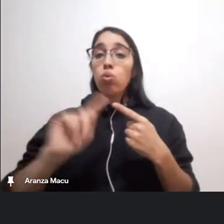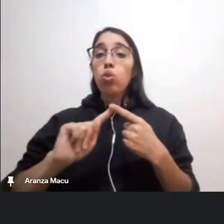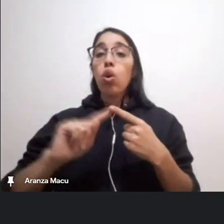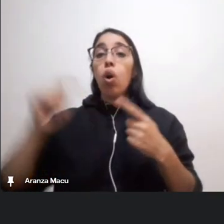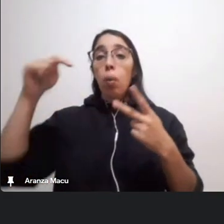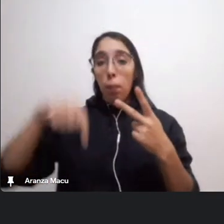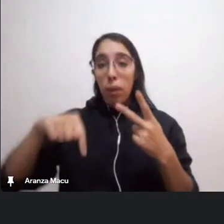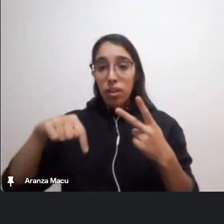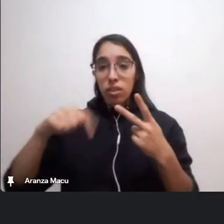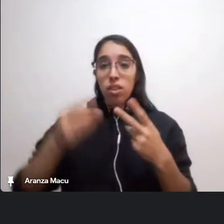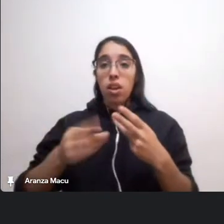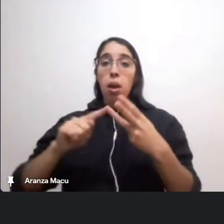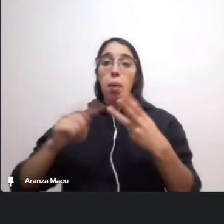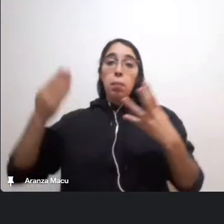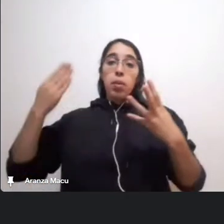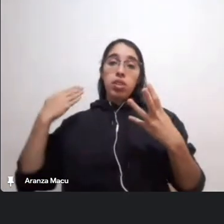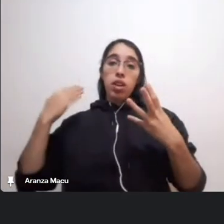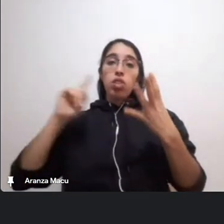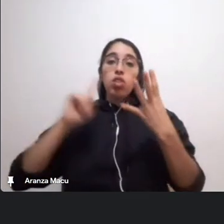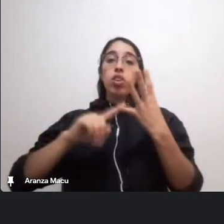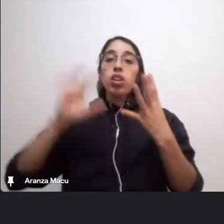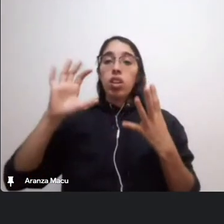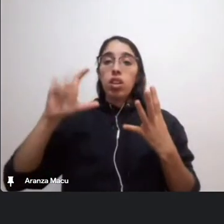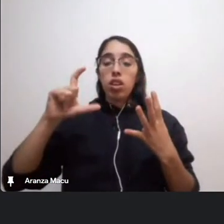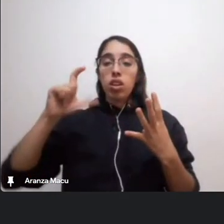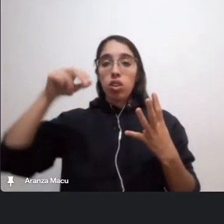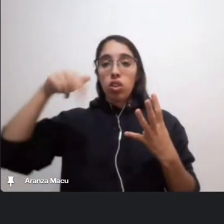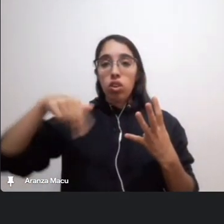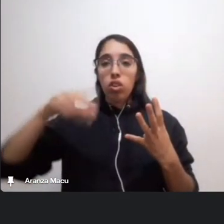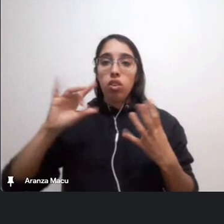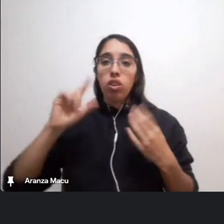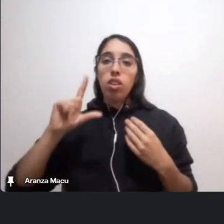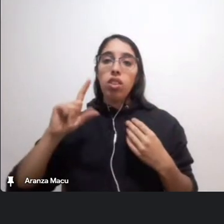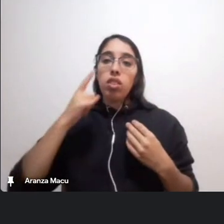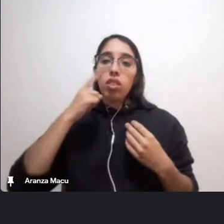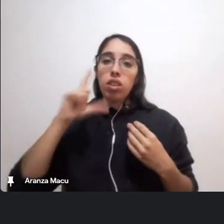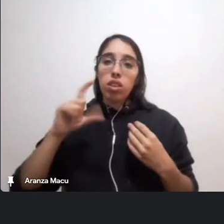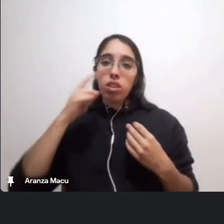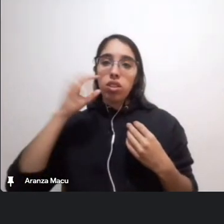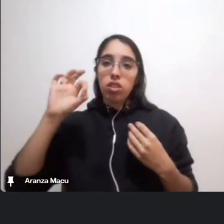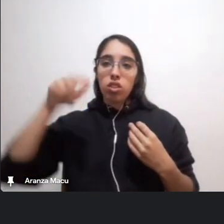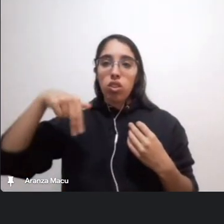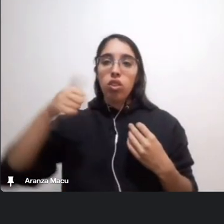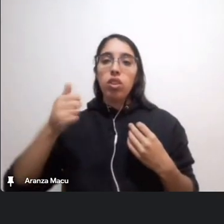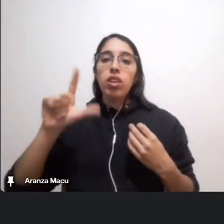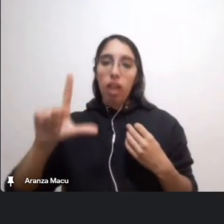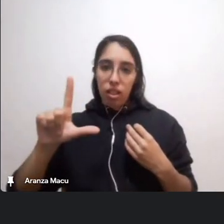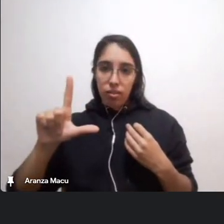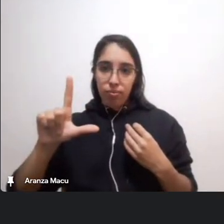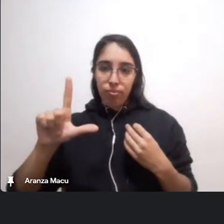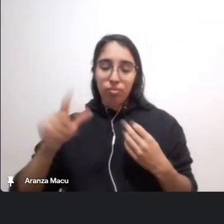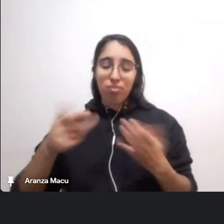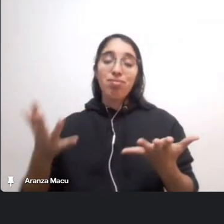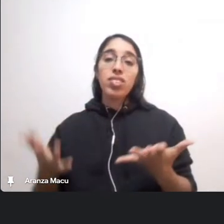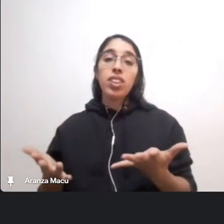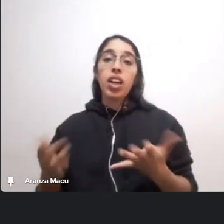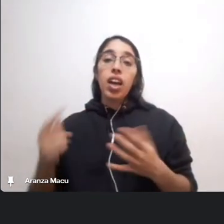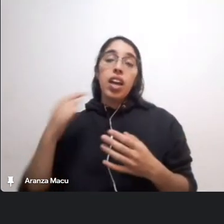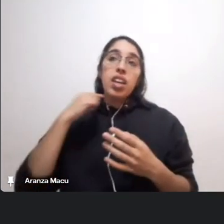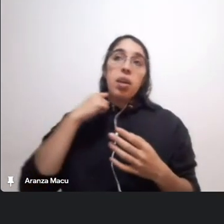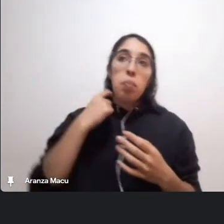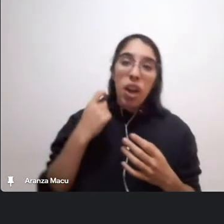En castellano la conjugación y los tiempos de los verbos es mucho más compleja que en inglés. Y en la